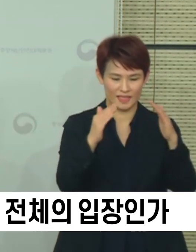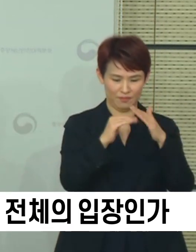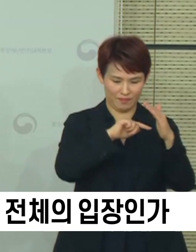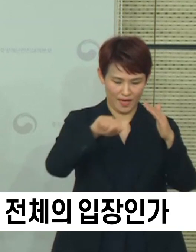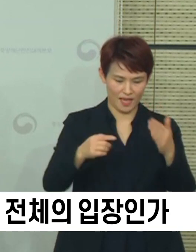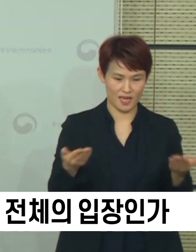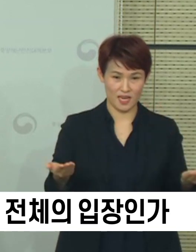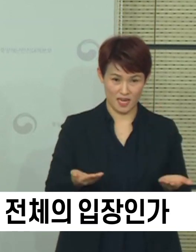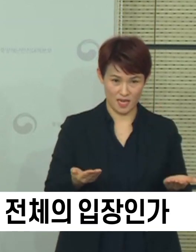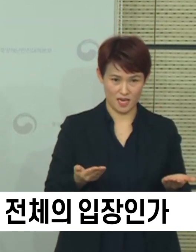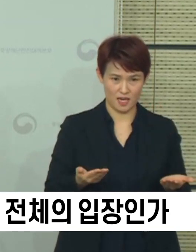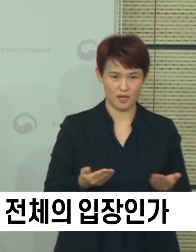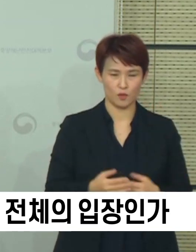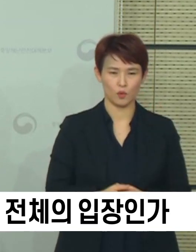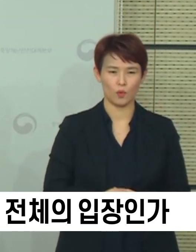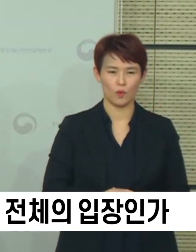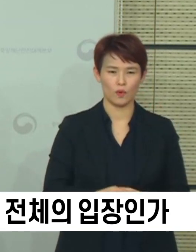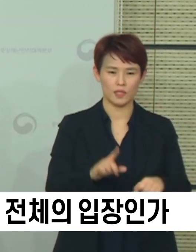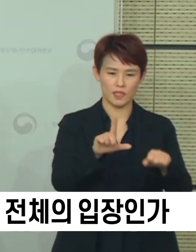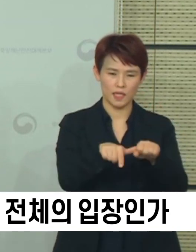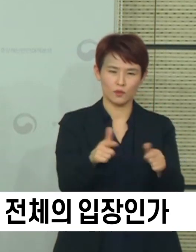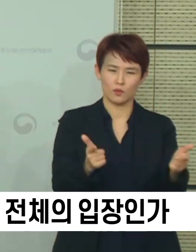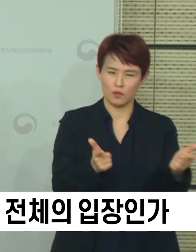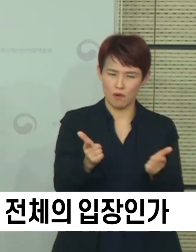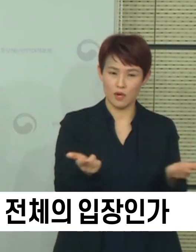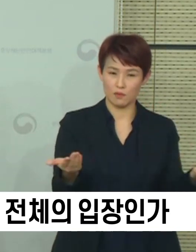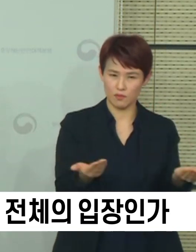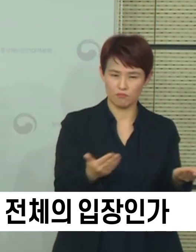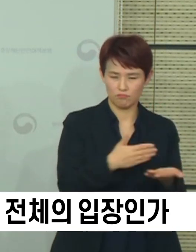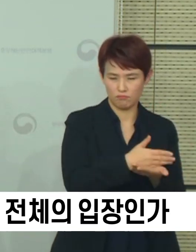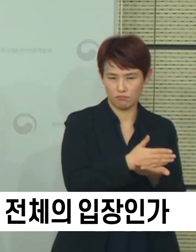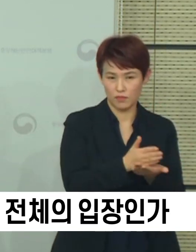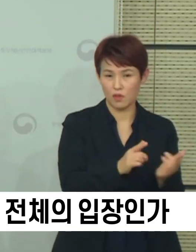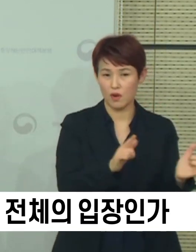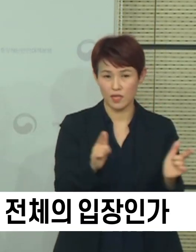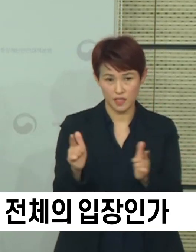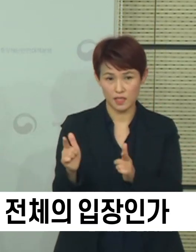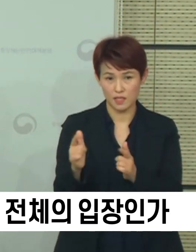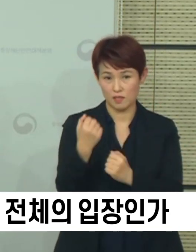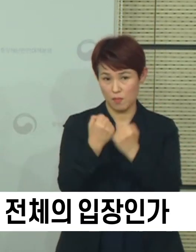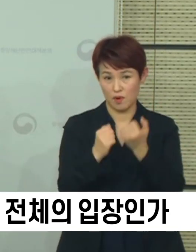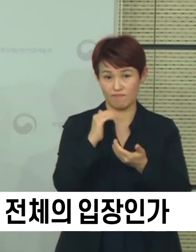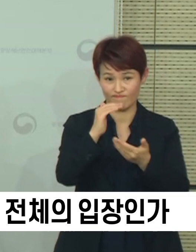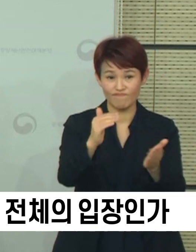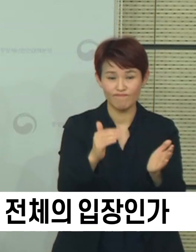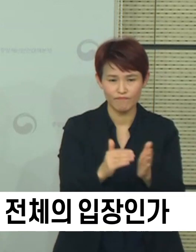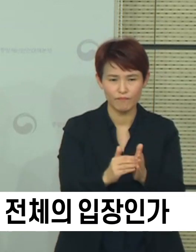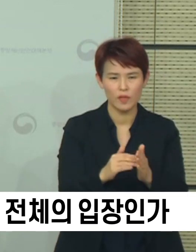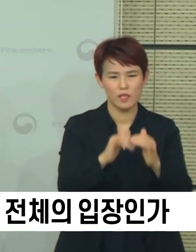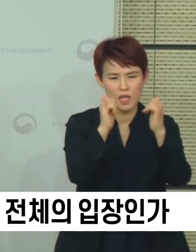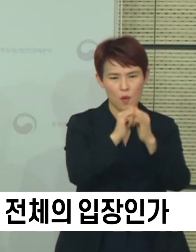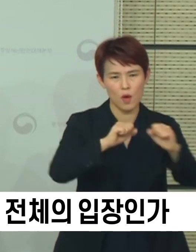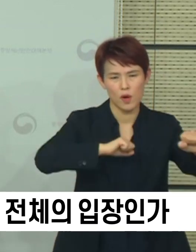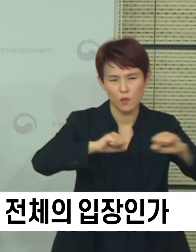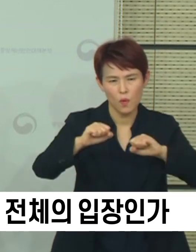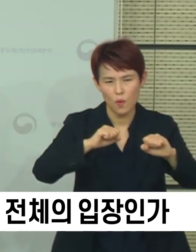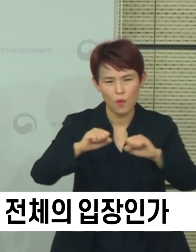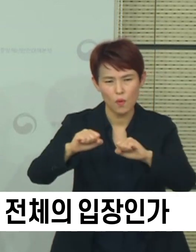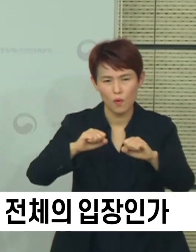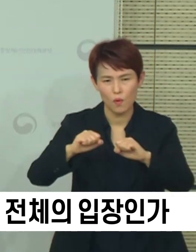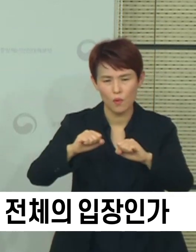재택근무나 자택근무 또 유연근무 이런 다양한 방식으로 해서 그 사회적 활동에 대한